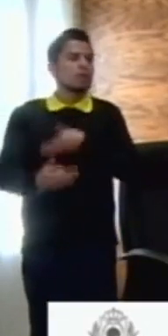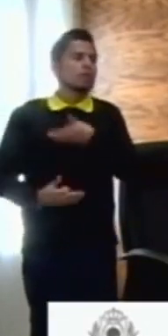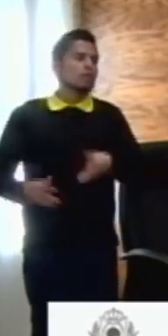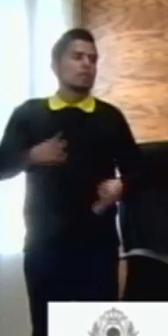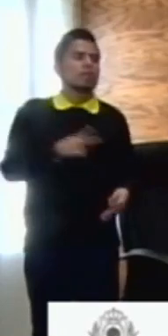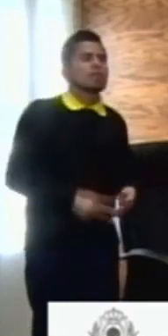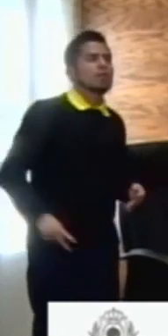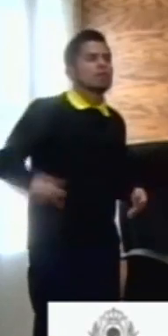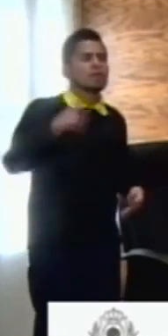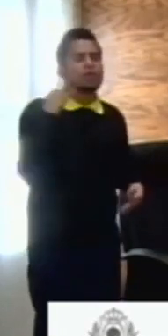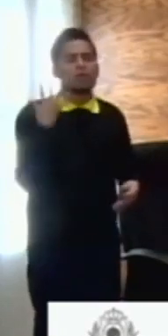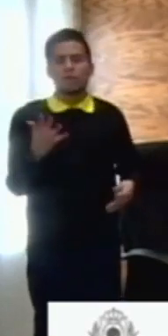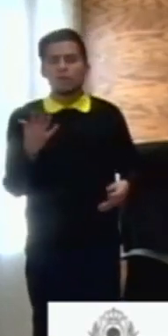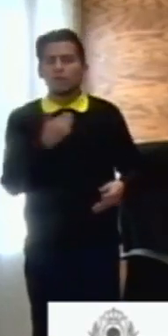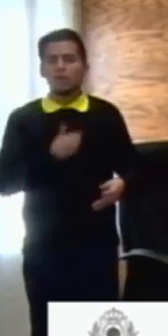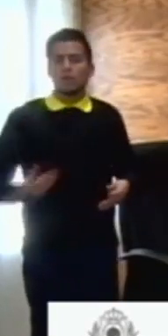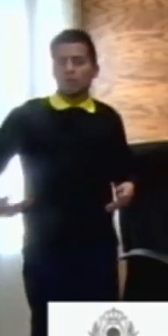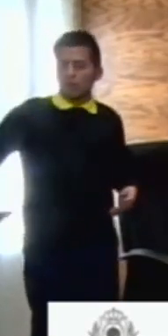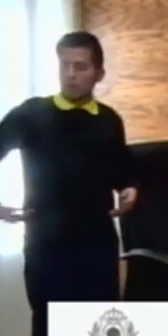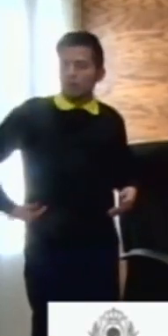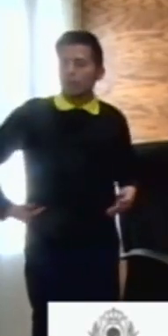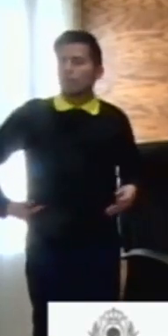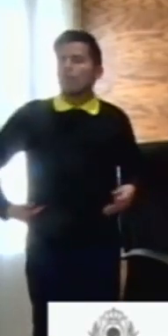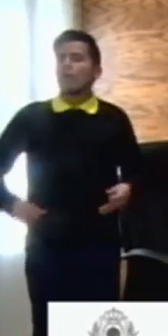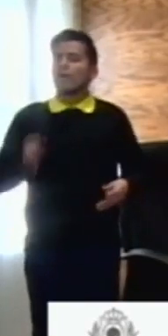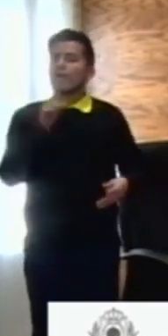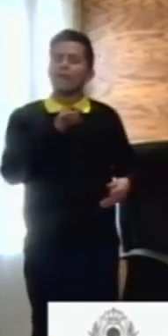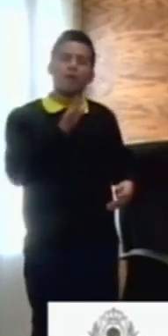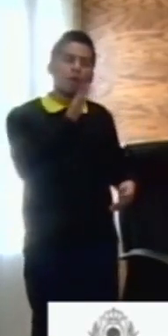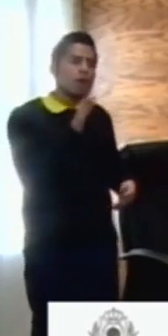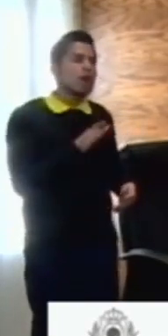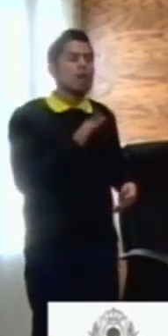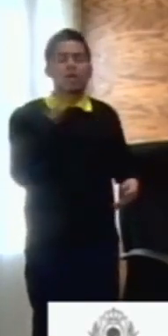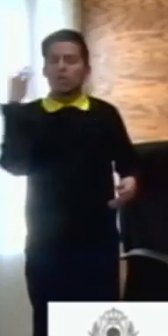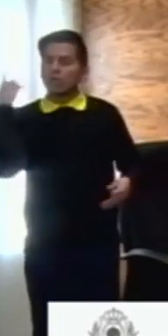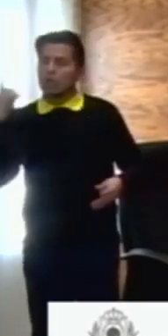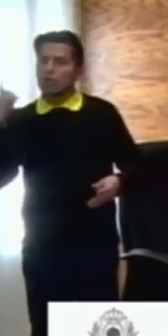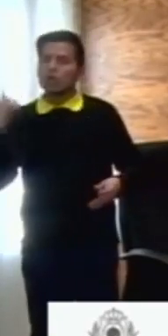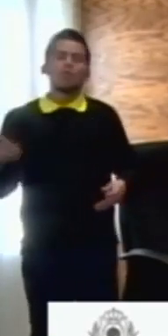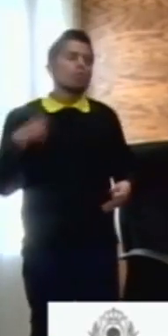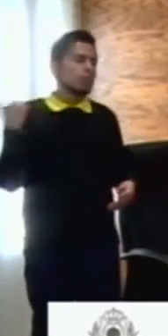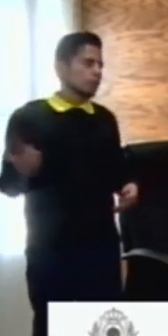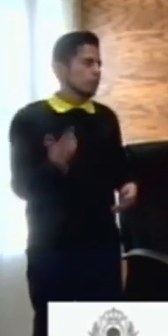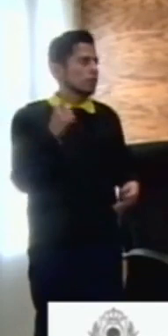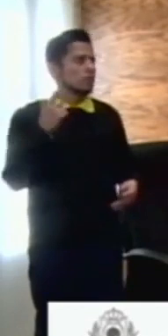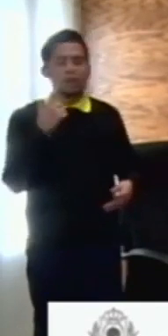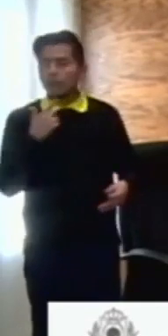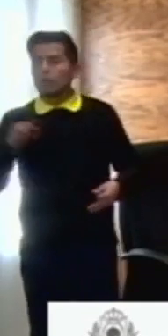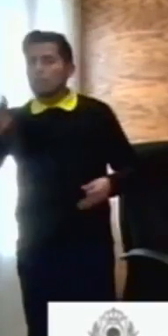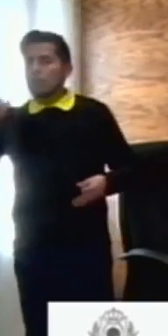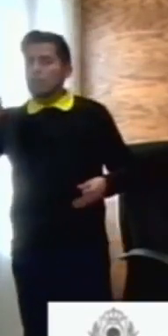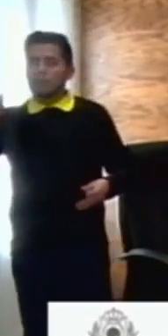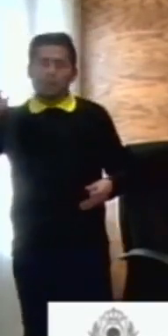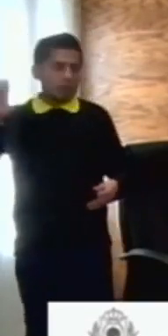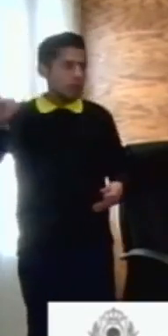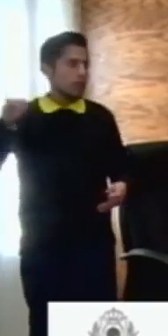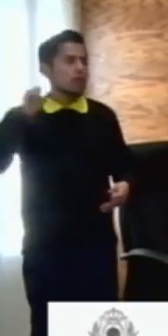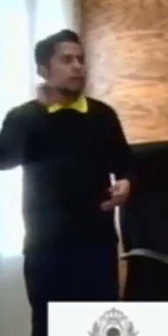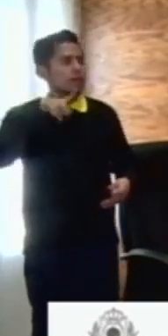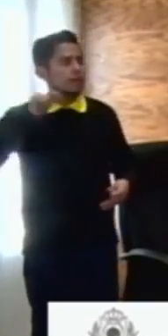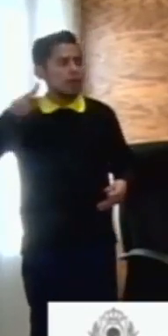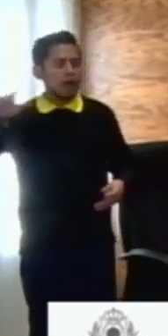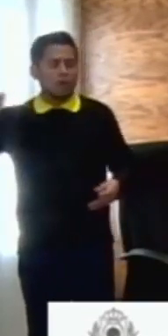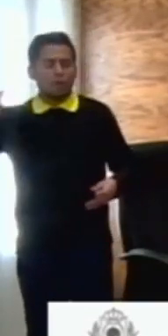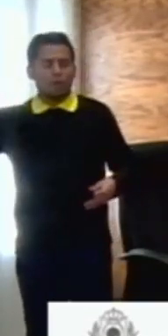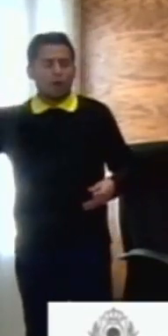cinco municipios de Coahuila y cuatro municipios de Durango que son Gómez Palacio Lerdo mapimí y Tlahualilo